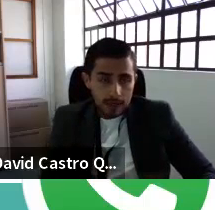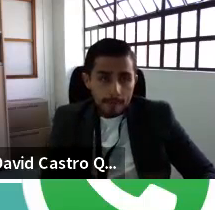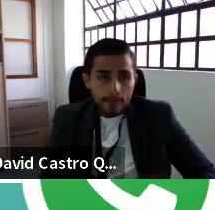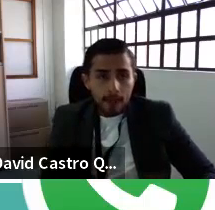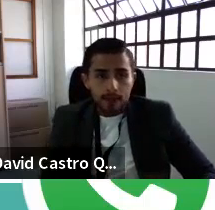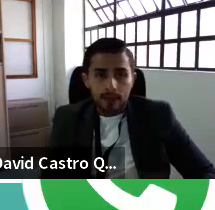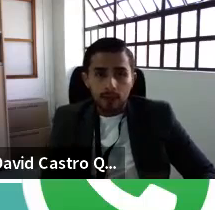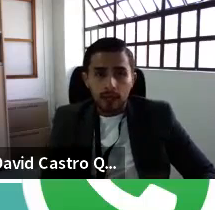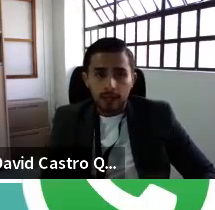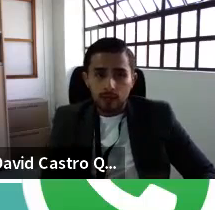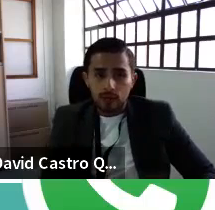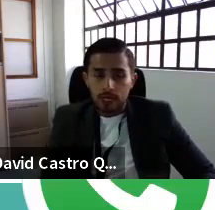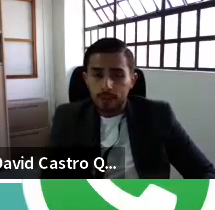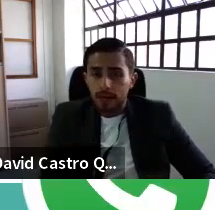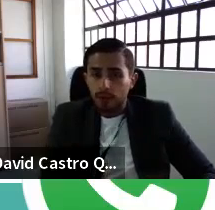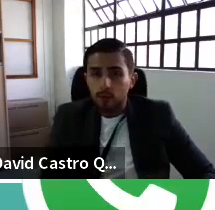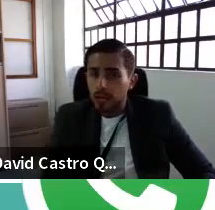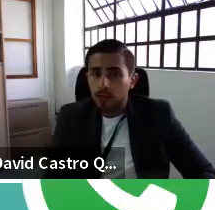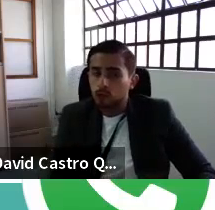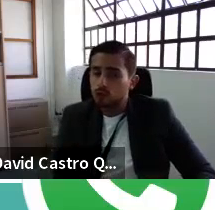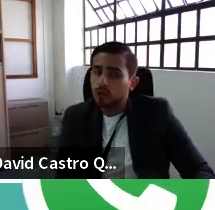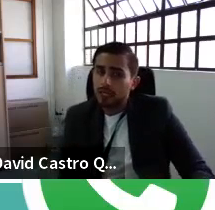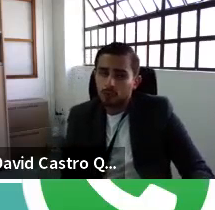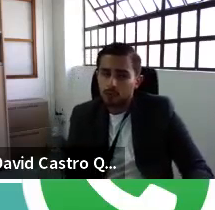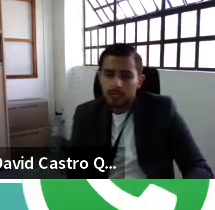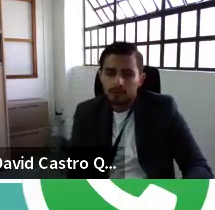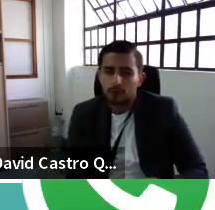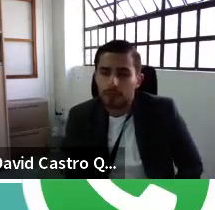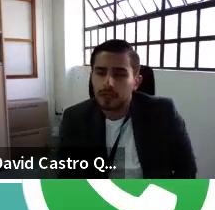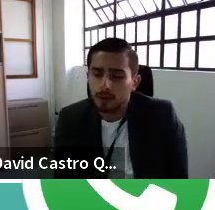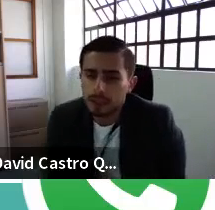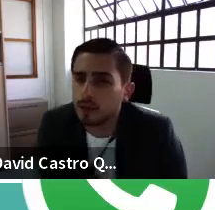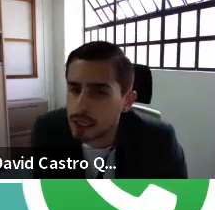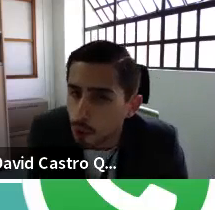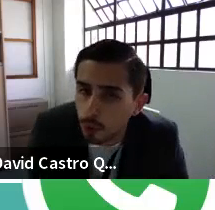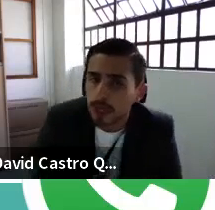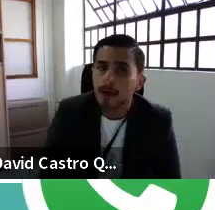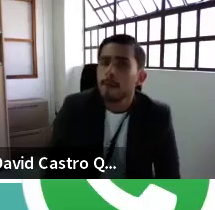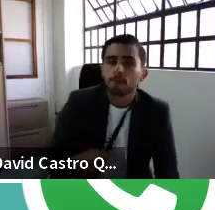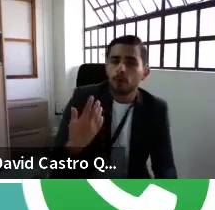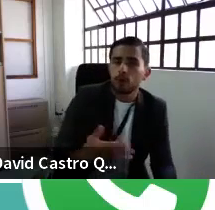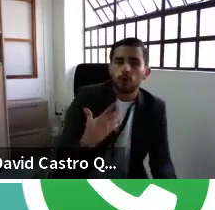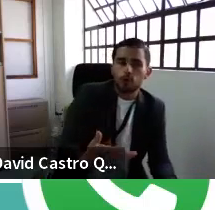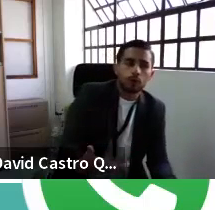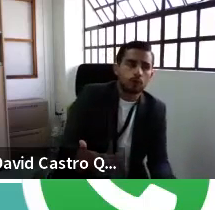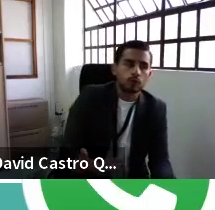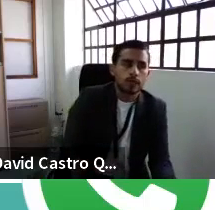entendiendo que las redes sociales para la facultad no son unas redes sociales importativas lo que se ocurre con muchas